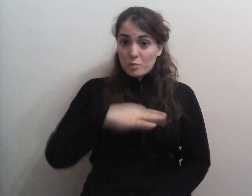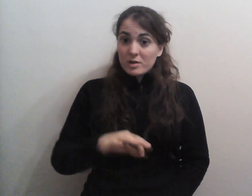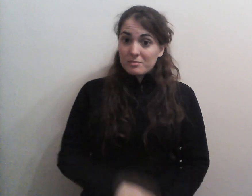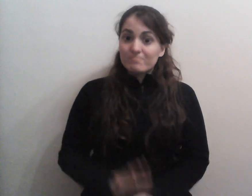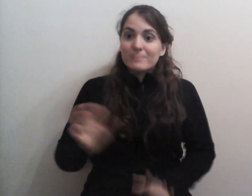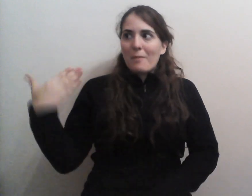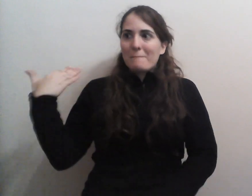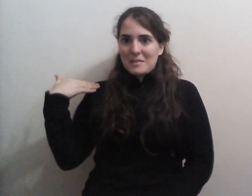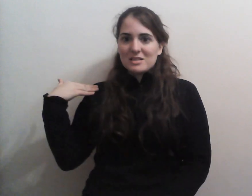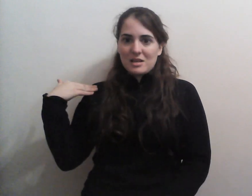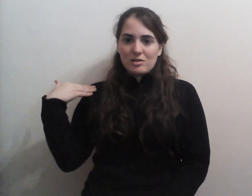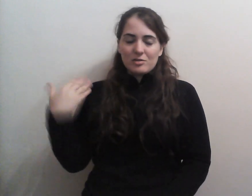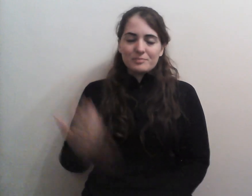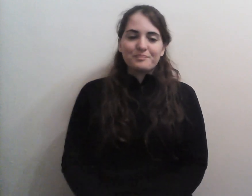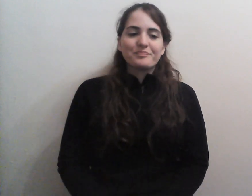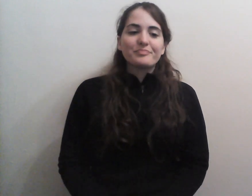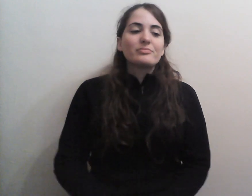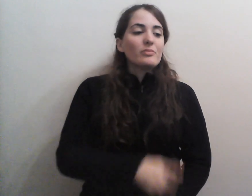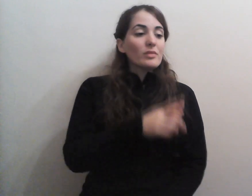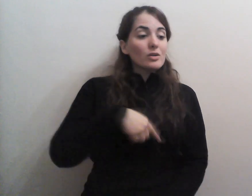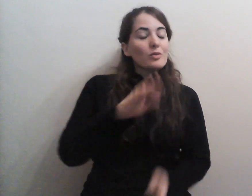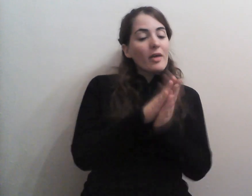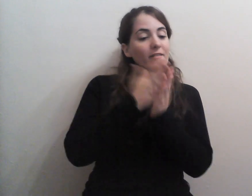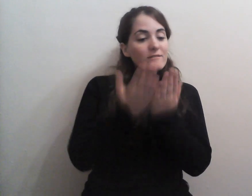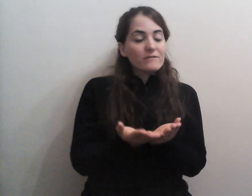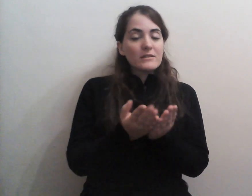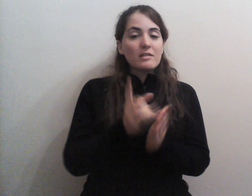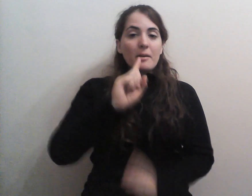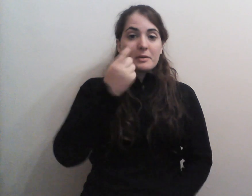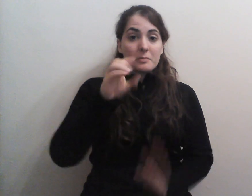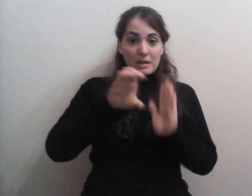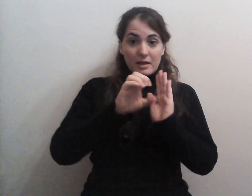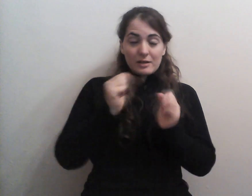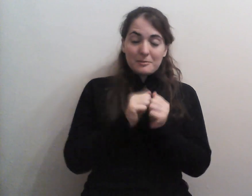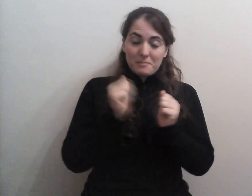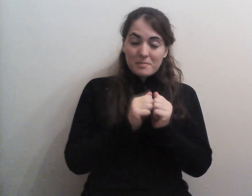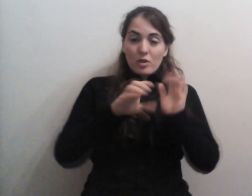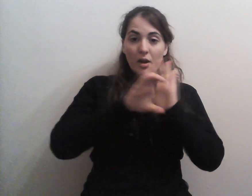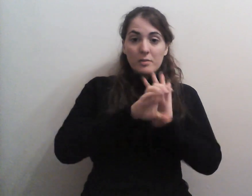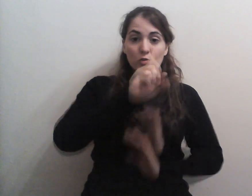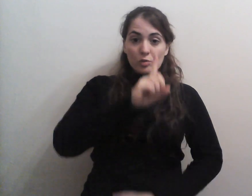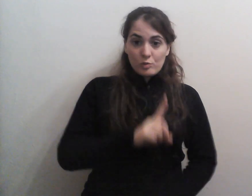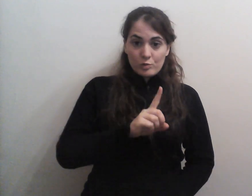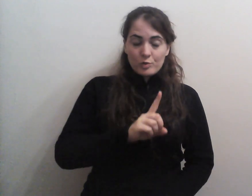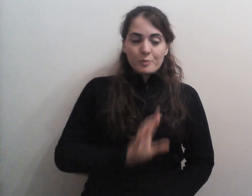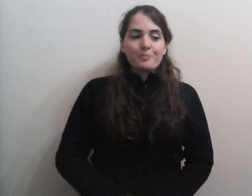la salvación de Dios. Y os invito a abrir la Biblia en 1 de Pedro capítulo 1. Y leeremos pues, vamos a predicar del versículo 3 en esta